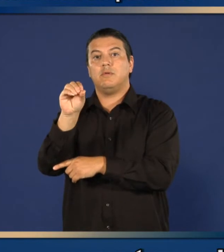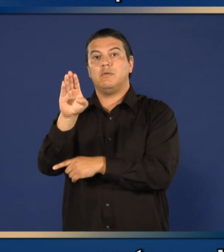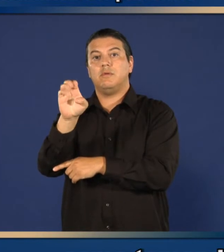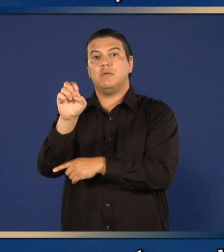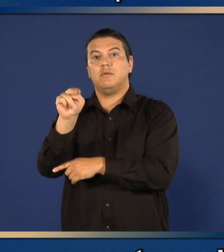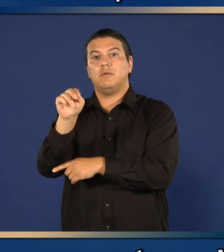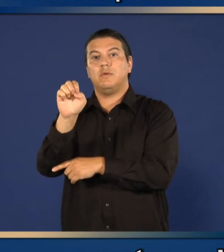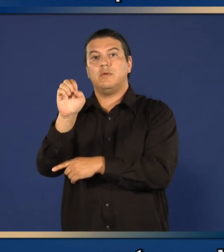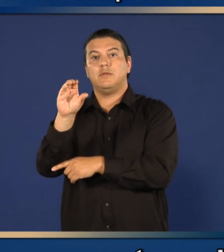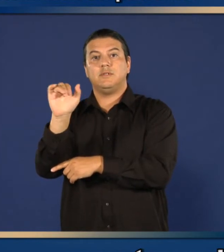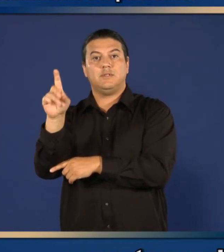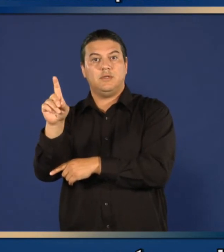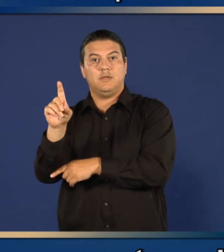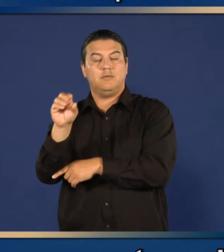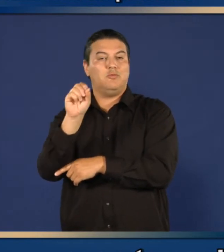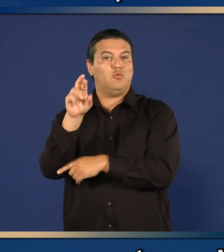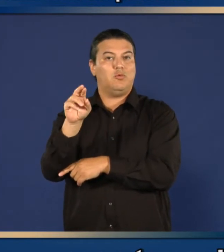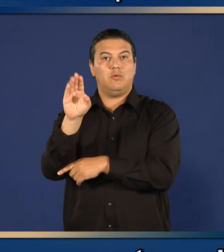mira